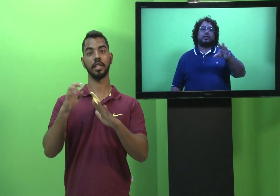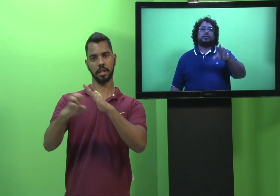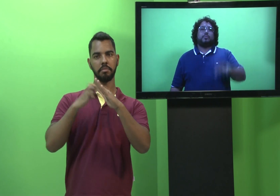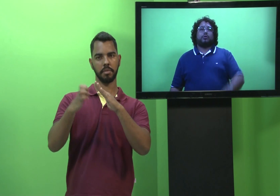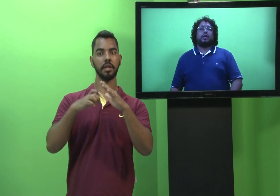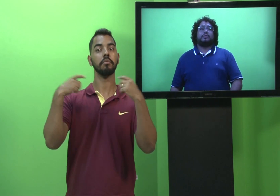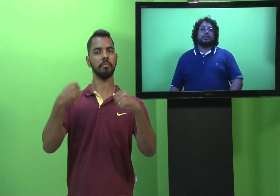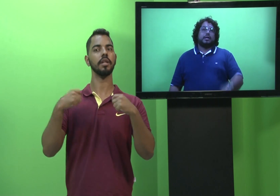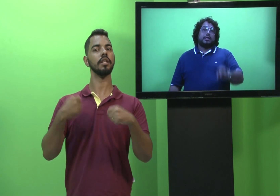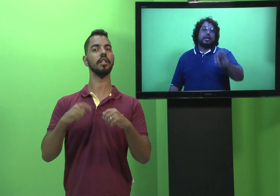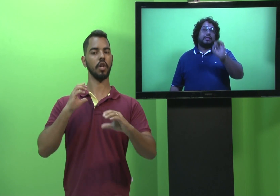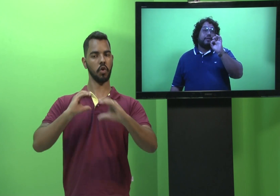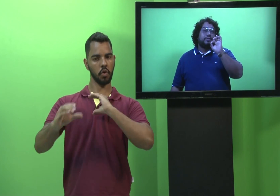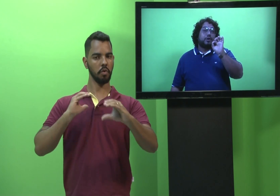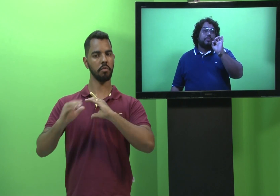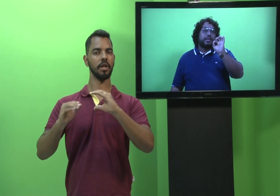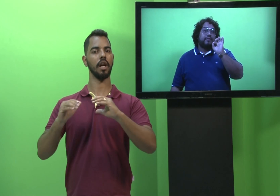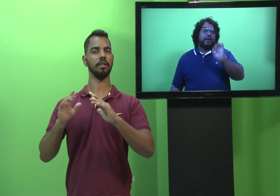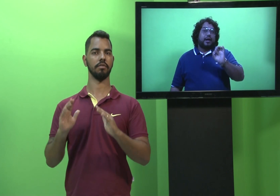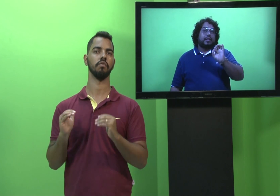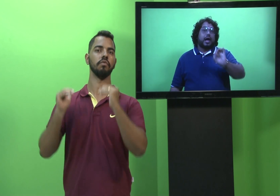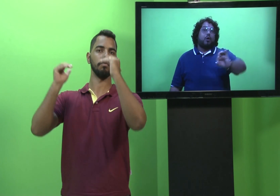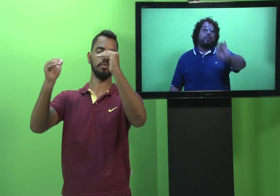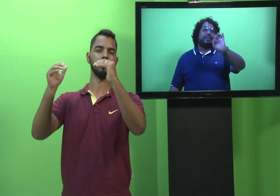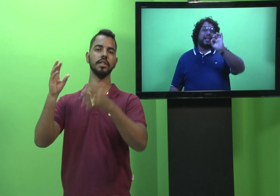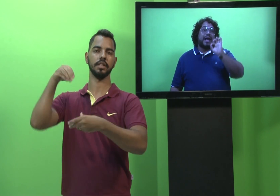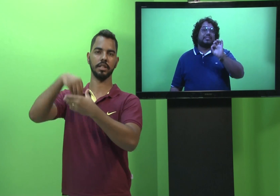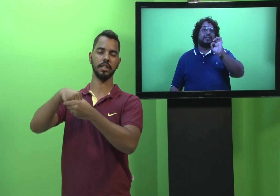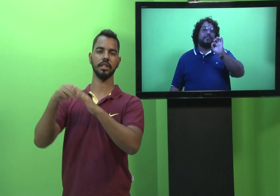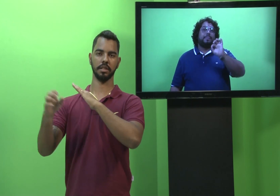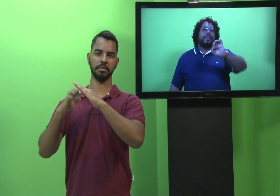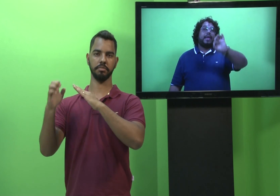dicas importantes que devem ser observadas ao optar-se